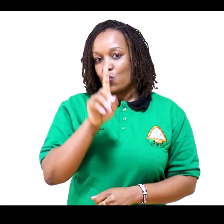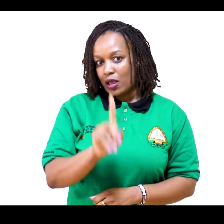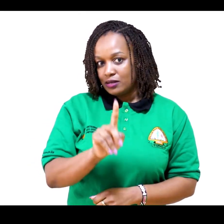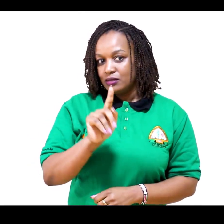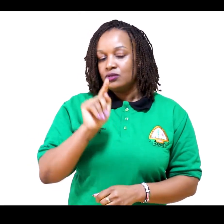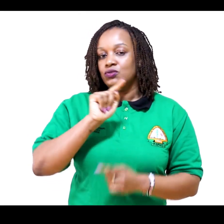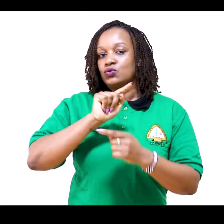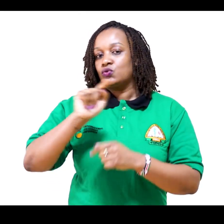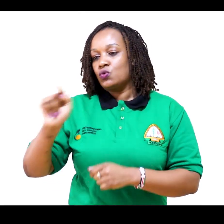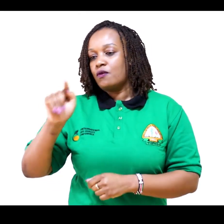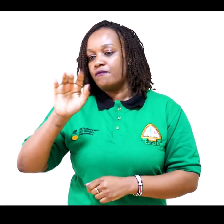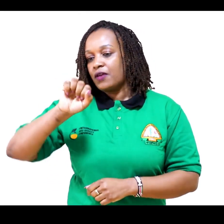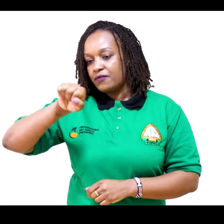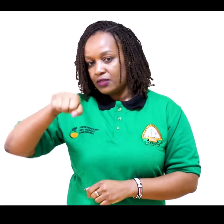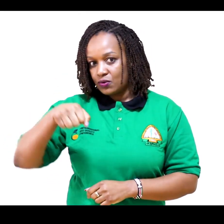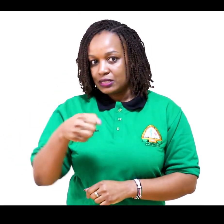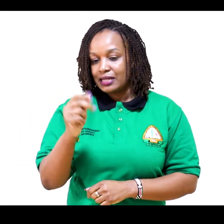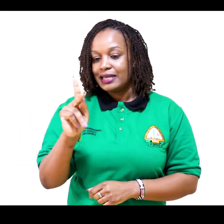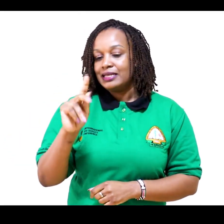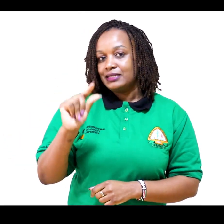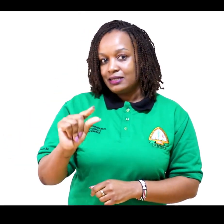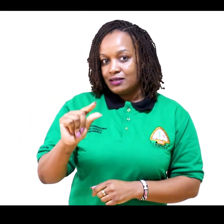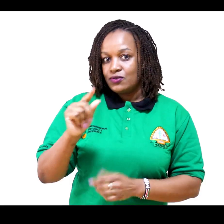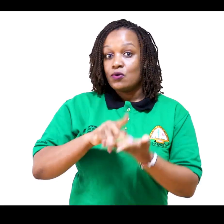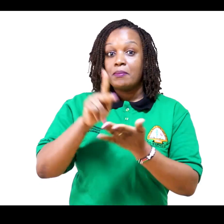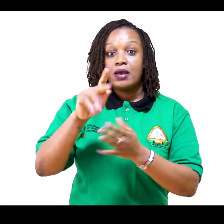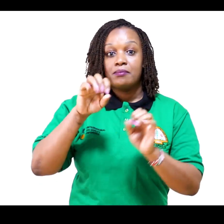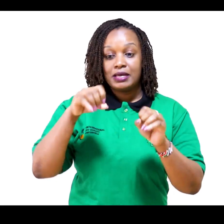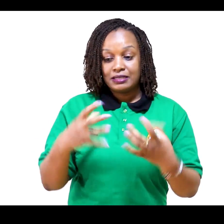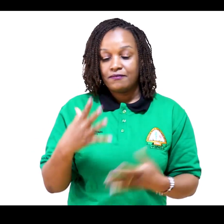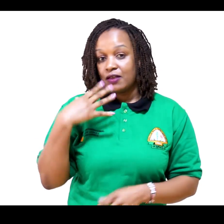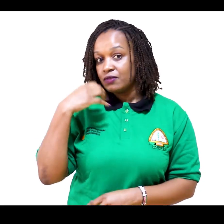1,001 hadi 5,000 kilo, shilingi 500.